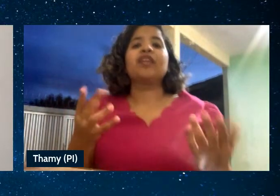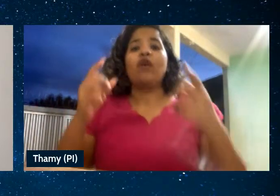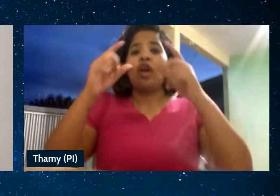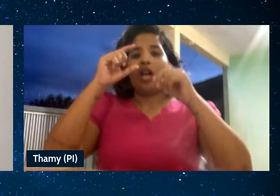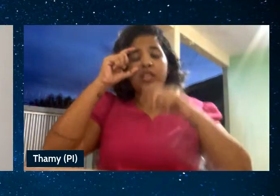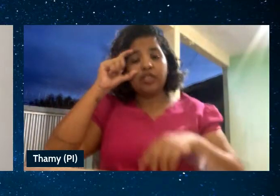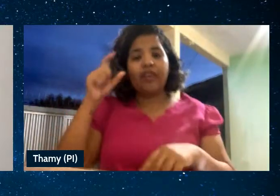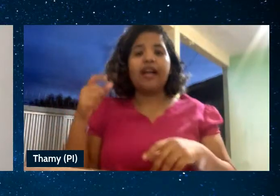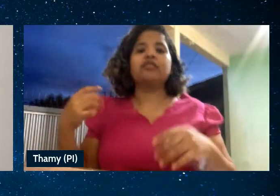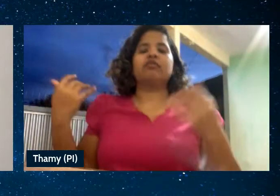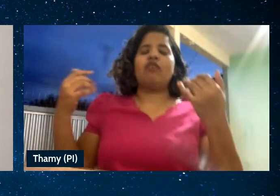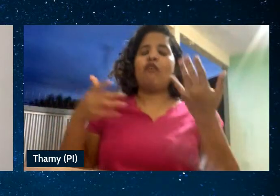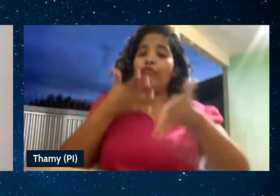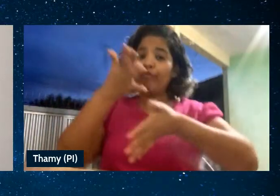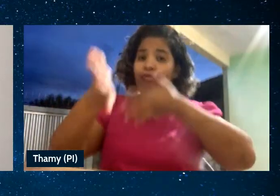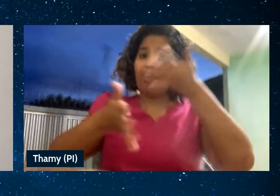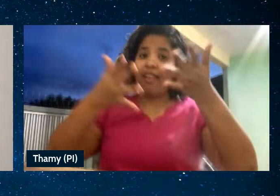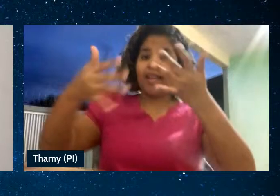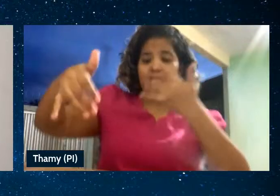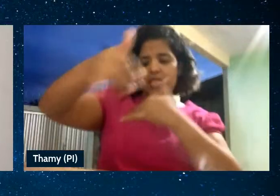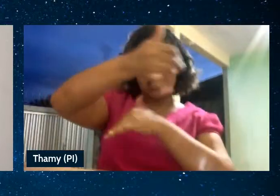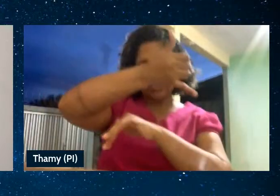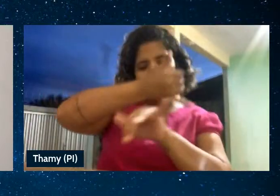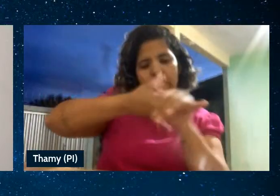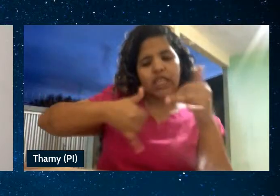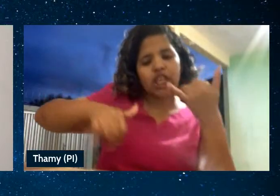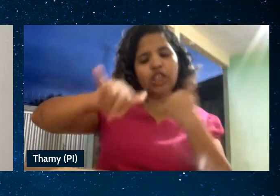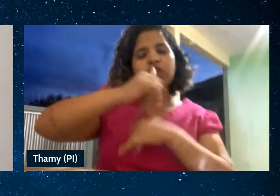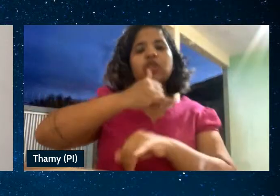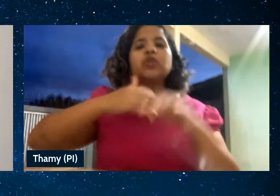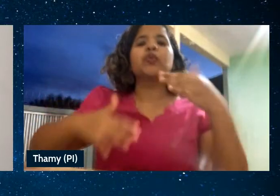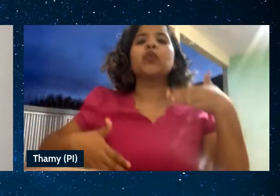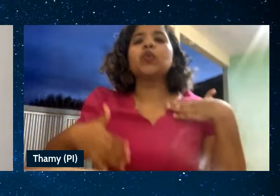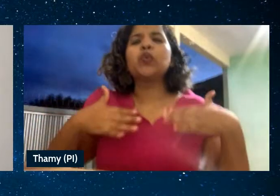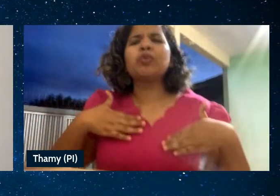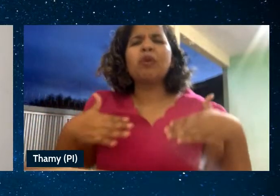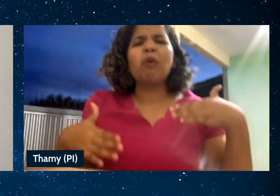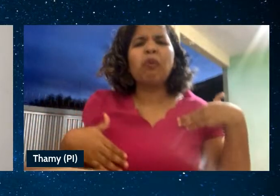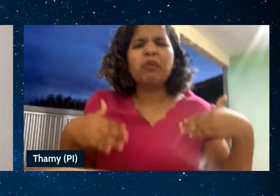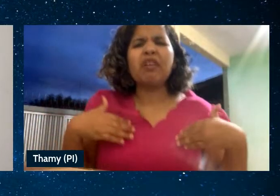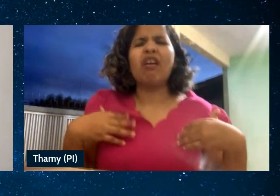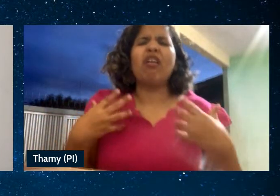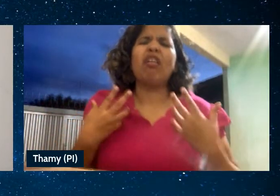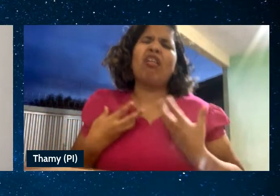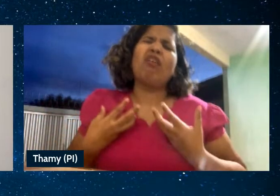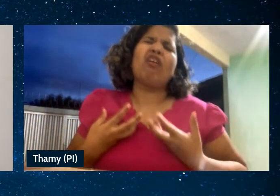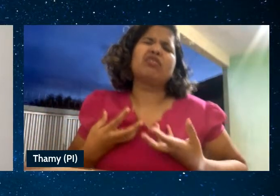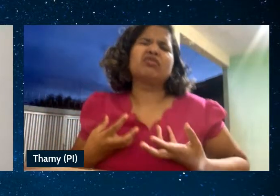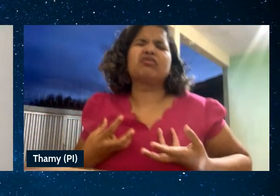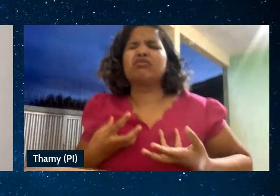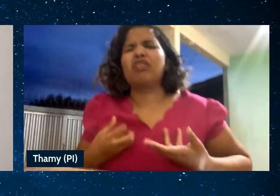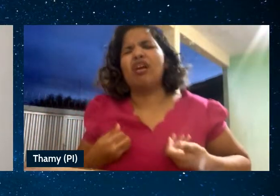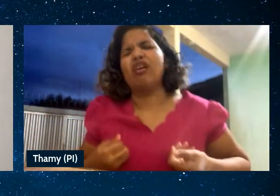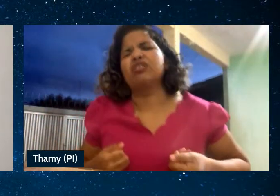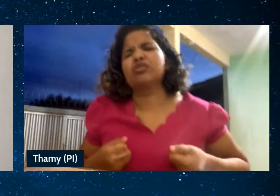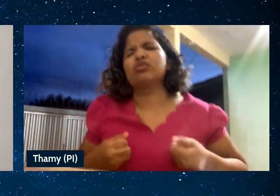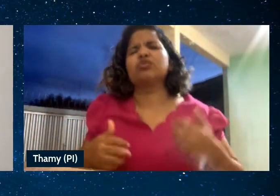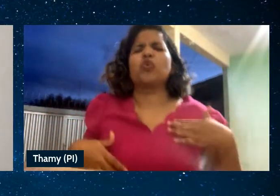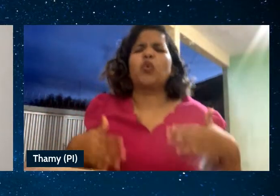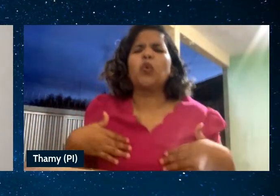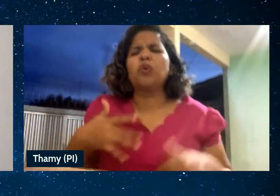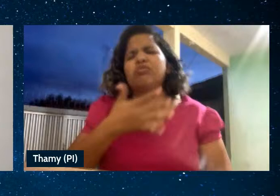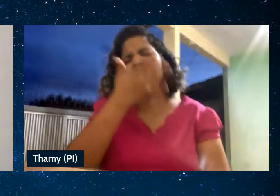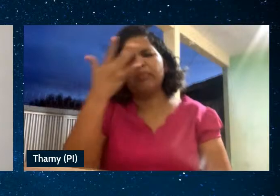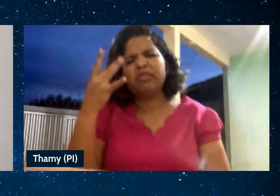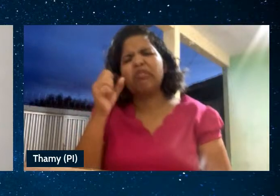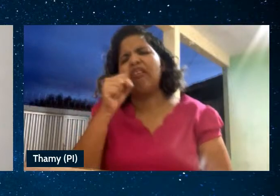corporal né Essa fraqueza que vai alcançando os corpos se a pessoa se